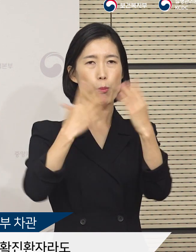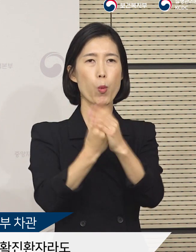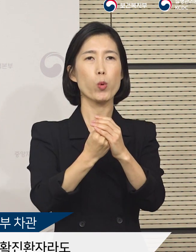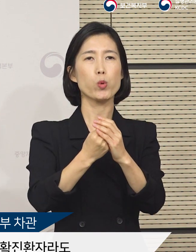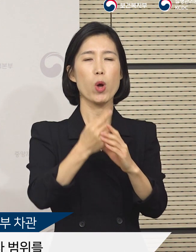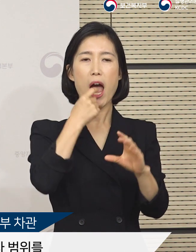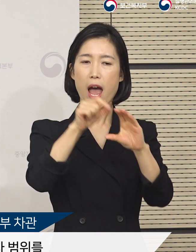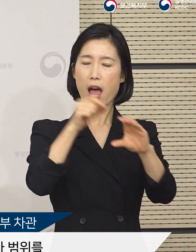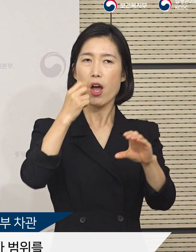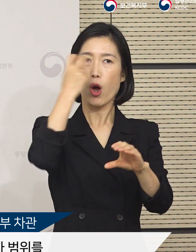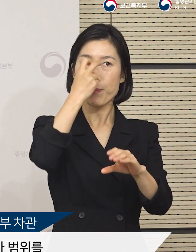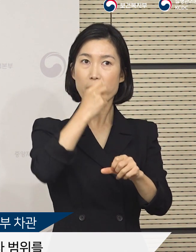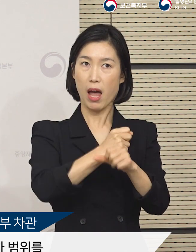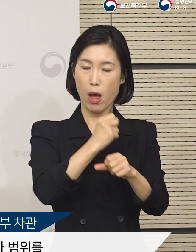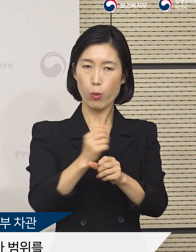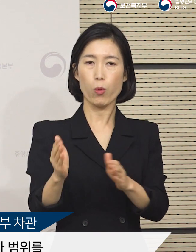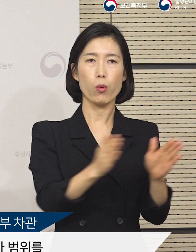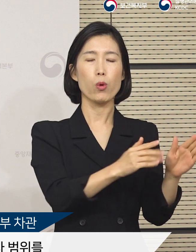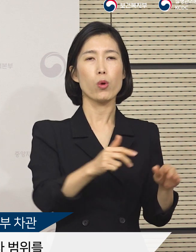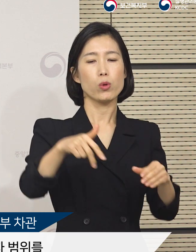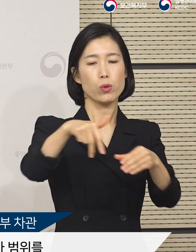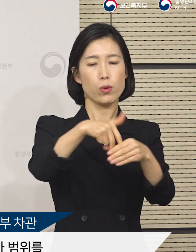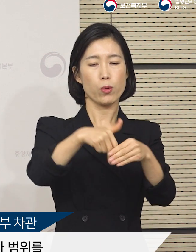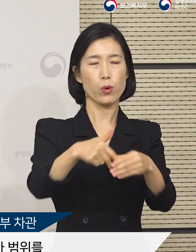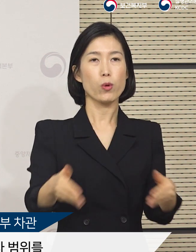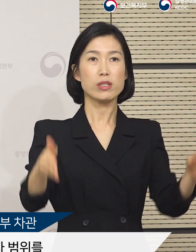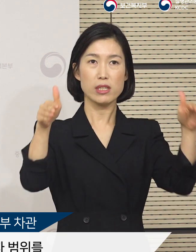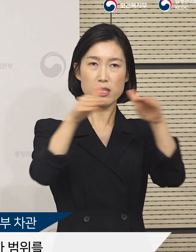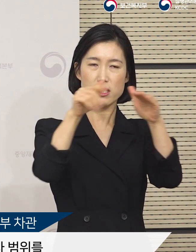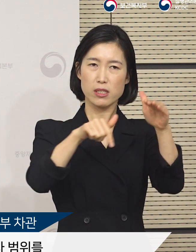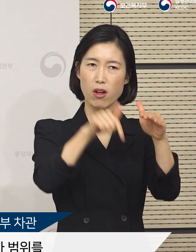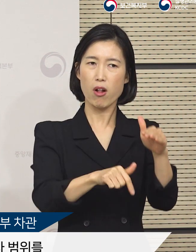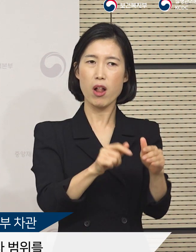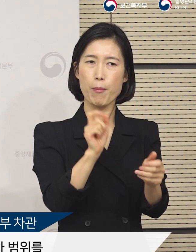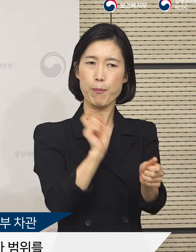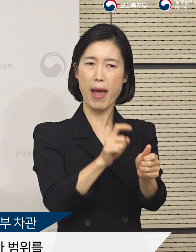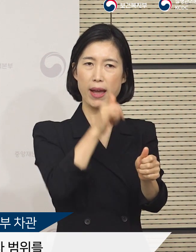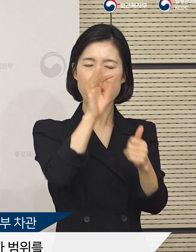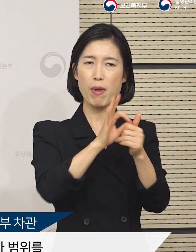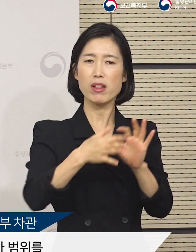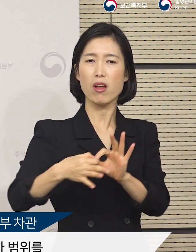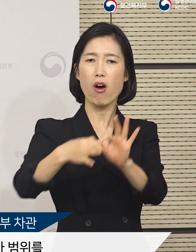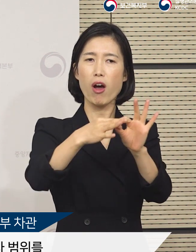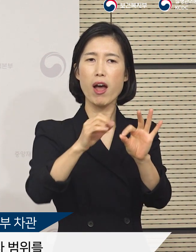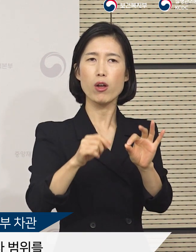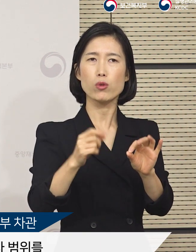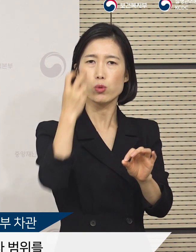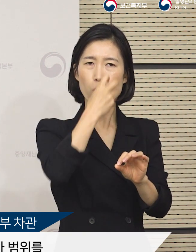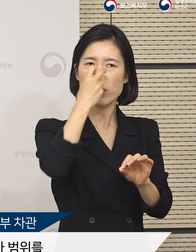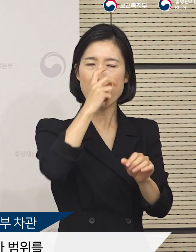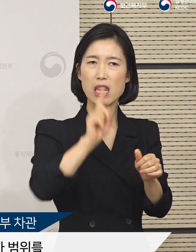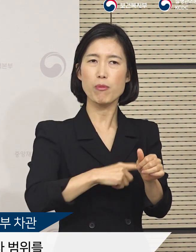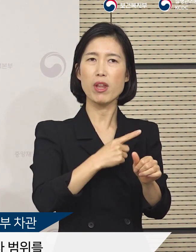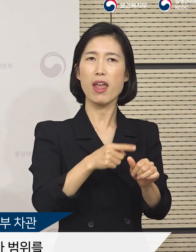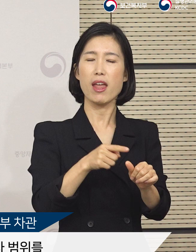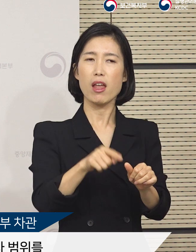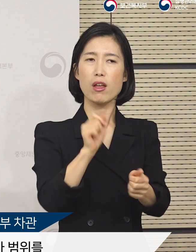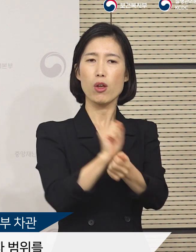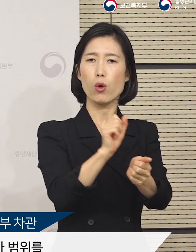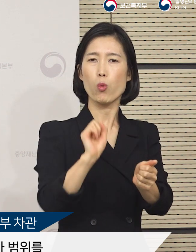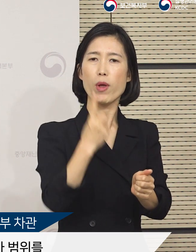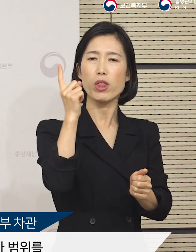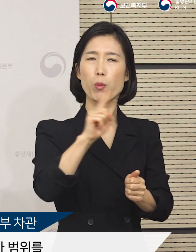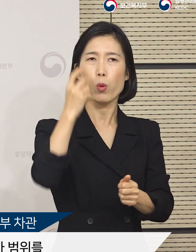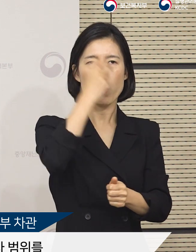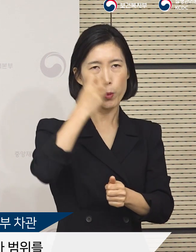실시하고 교회 등의 종교시설에 대해서는 역학조사를 통해 접촉자 범위를 다른